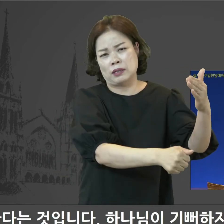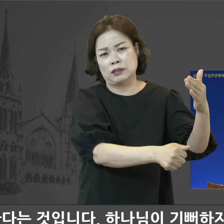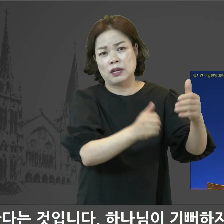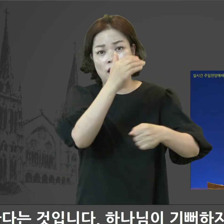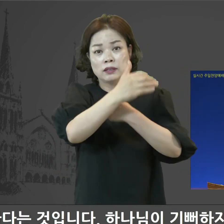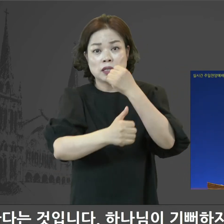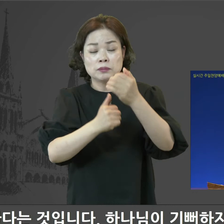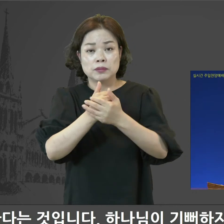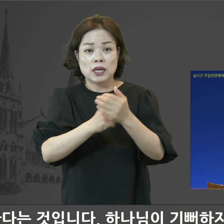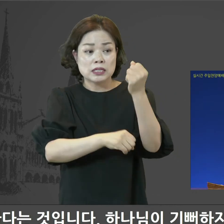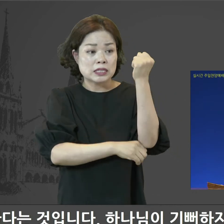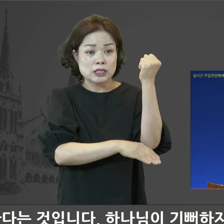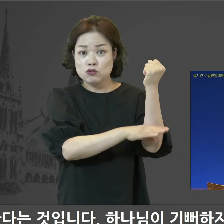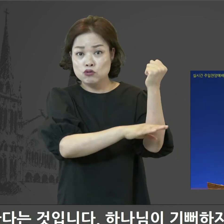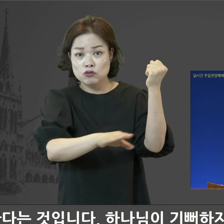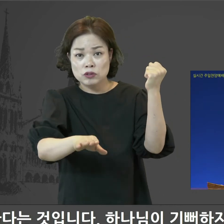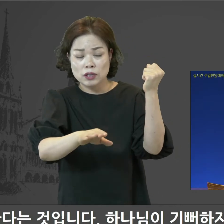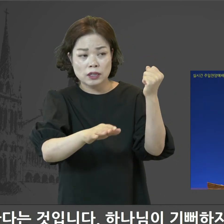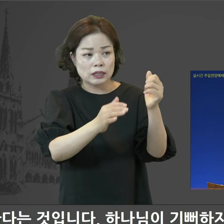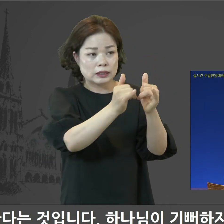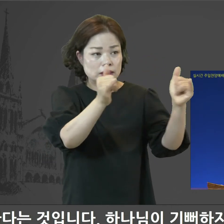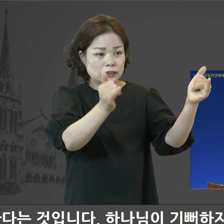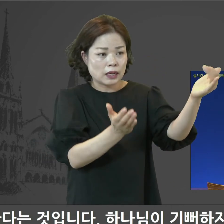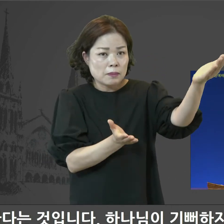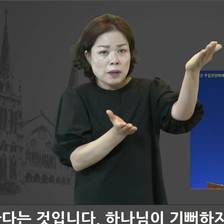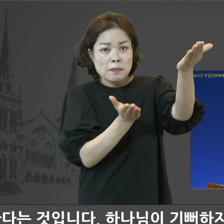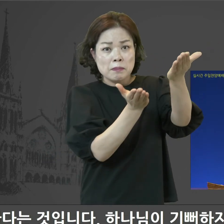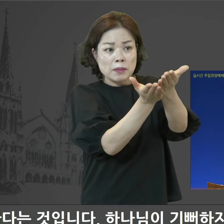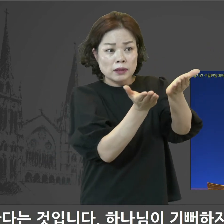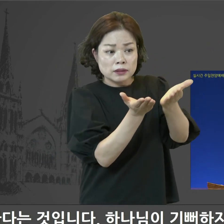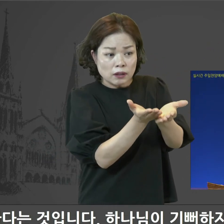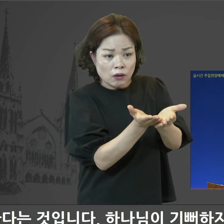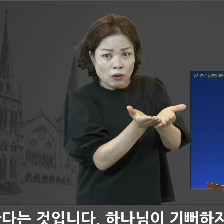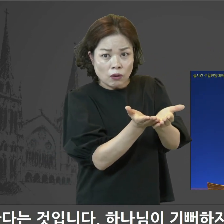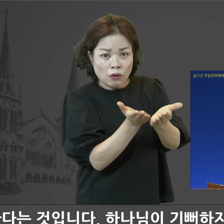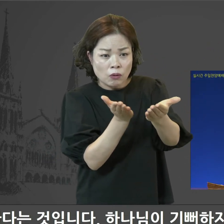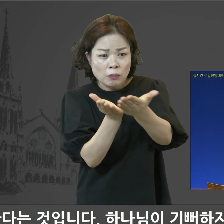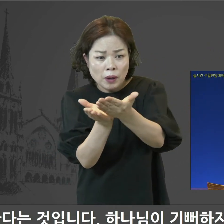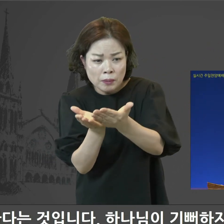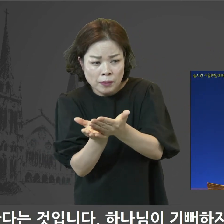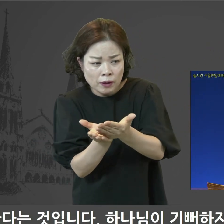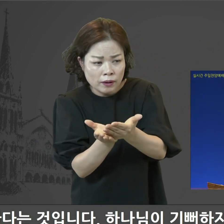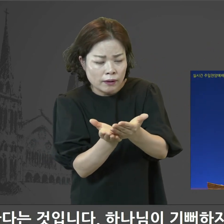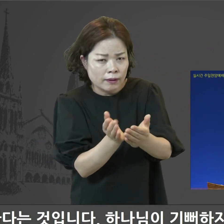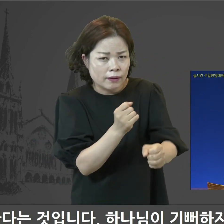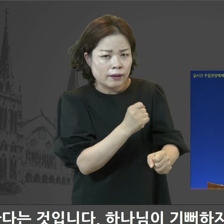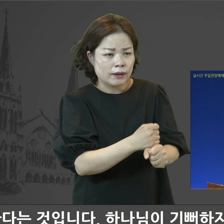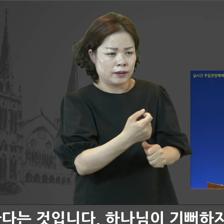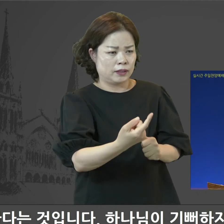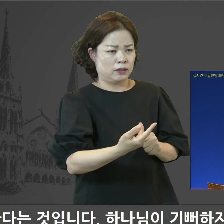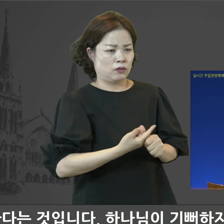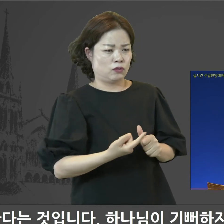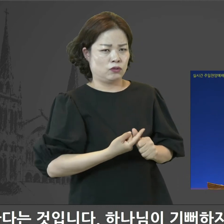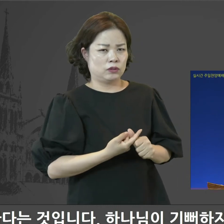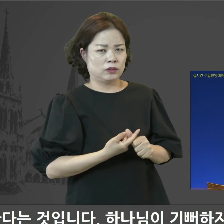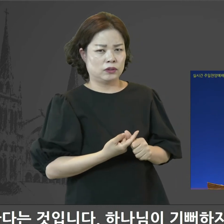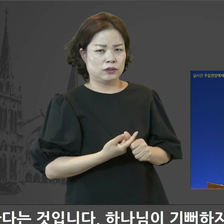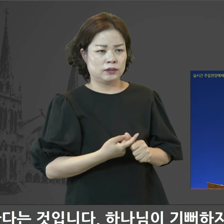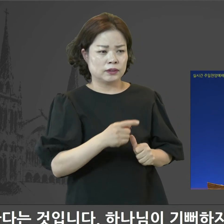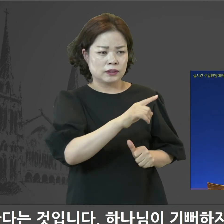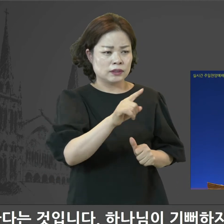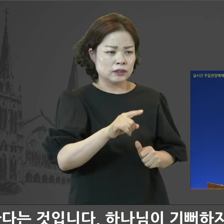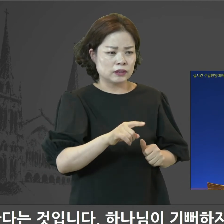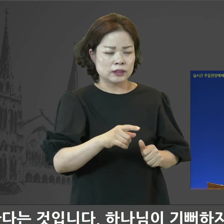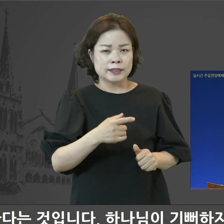기준이 아니라 사람들 눈높이에 시선을 두고 그들로부터 비판을 피하고자 하는 모습들, 이것에